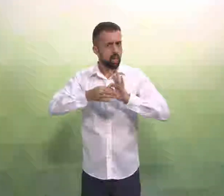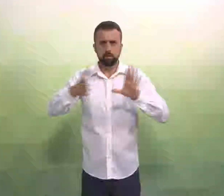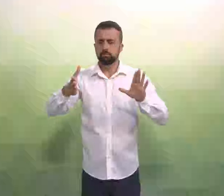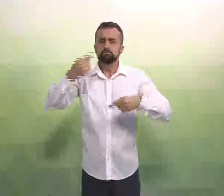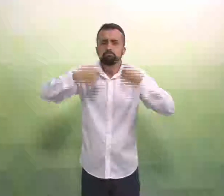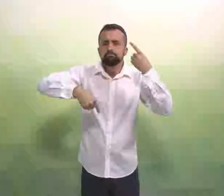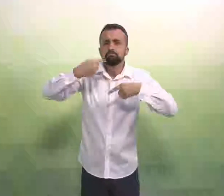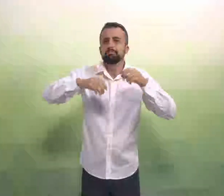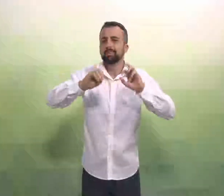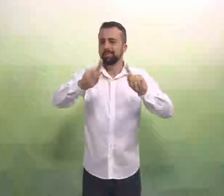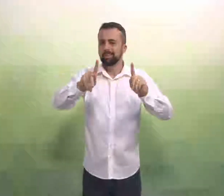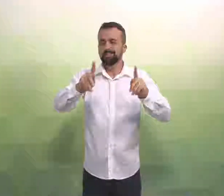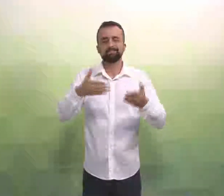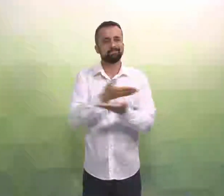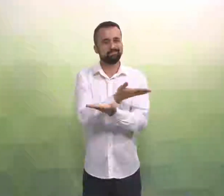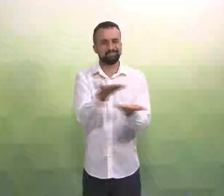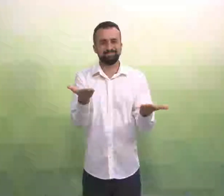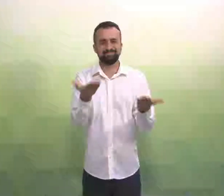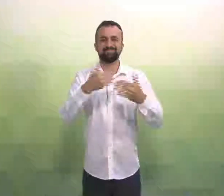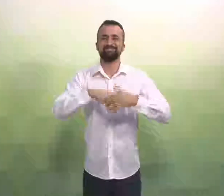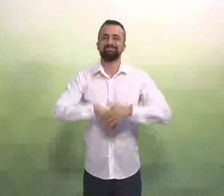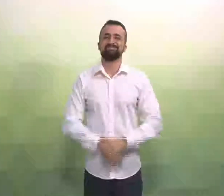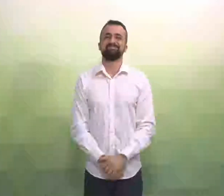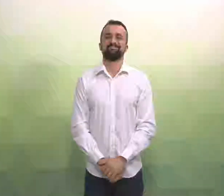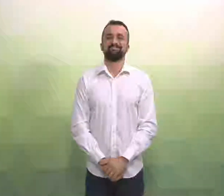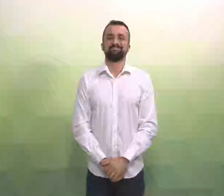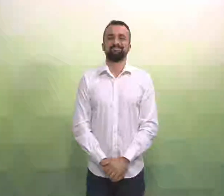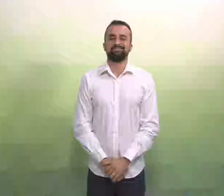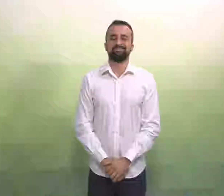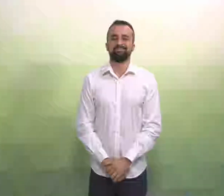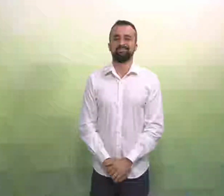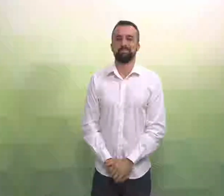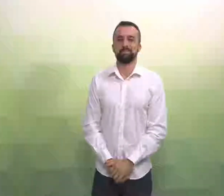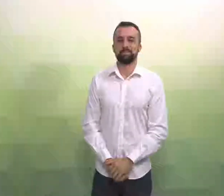linguagem? Vamos lá? Discutam.